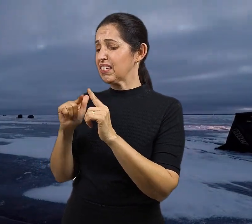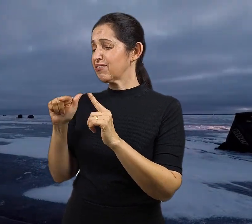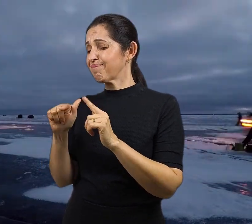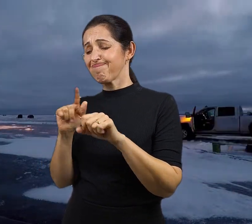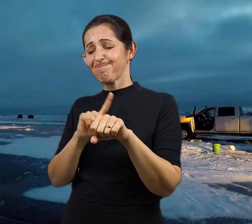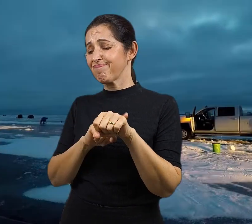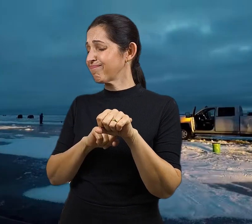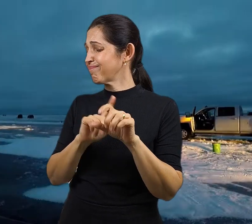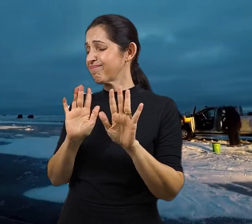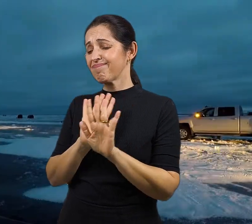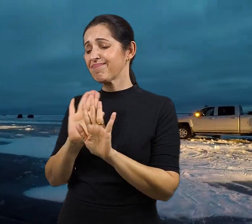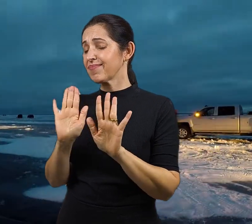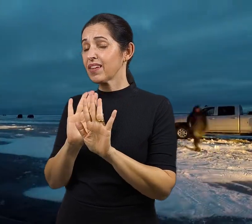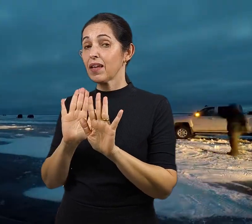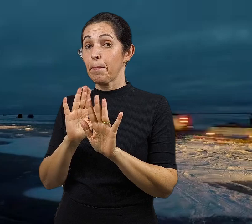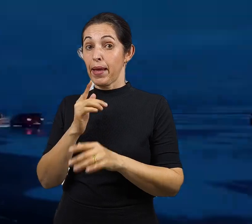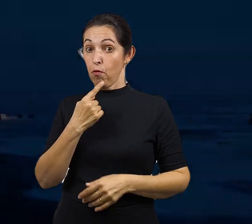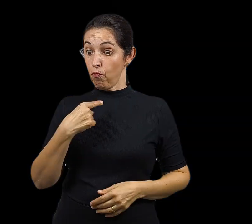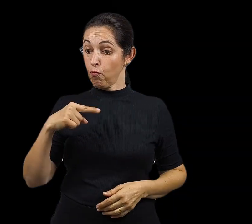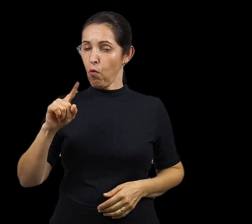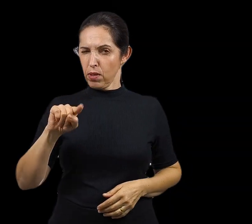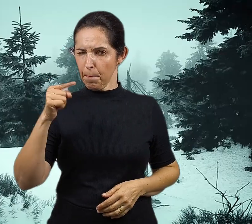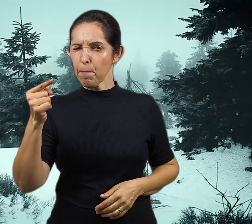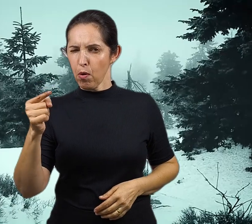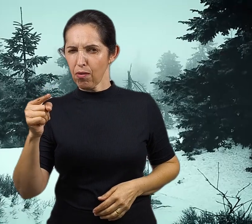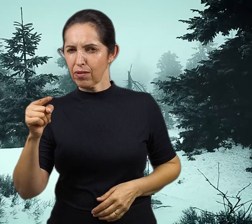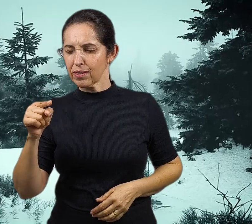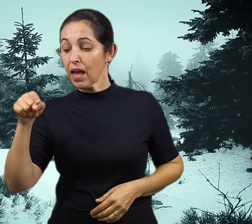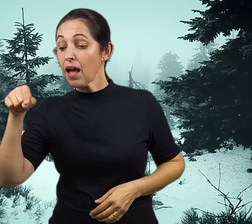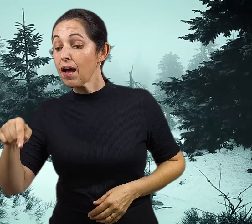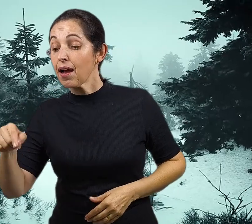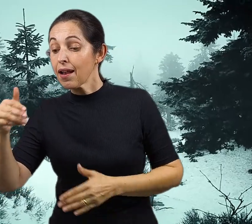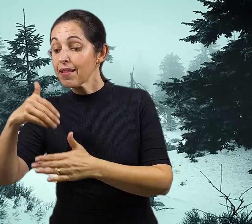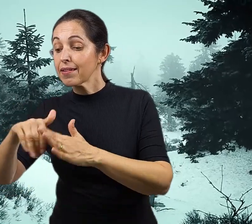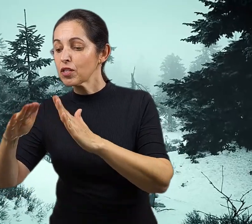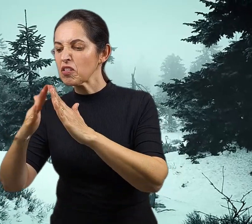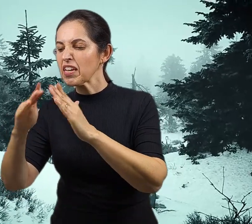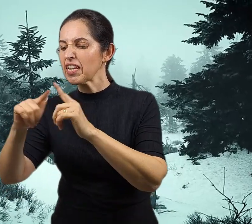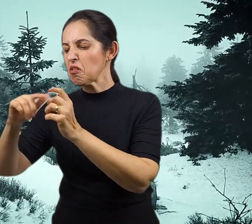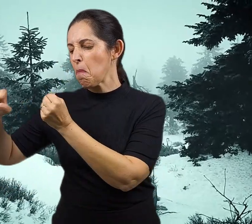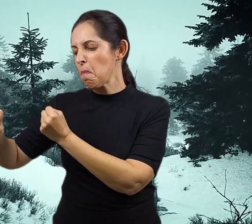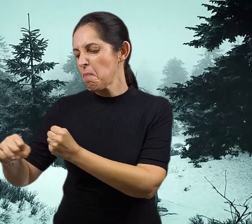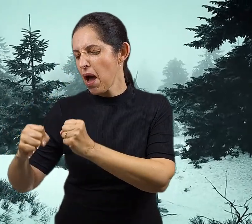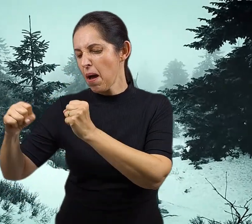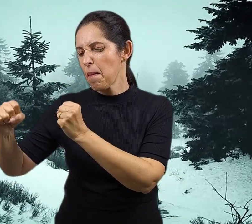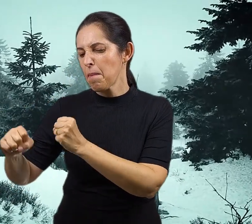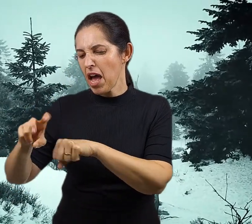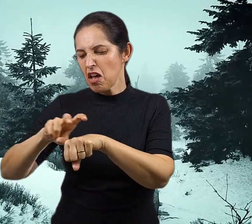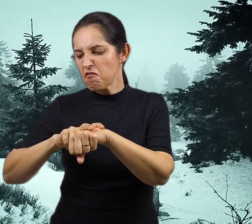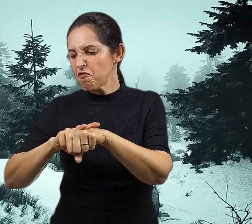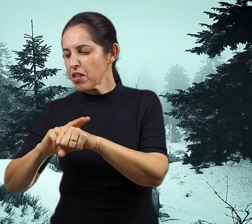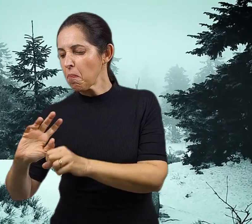no jardim da igreja, eu vou limpar a igreja, eu vou fazer tudo isso para compensar aquilo que eu não estou fazendo espiritualmente. Eu